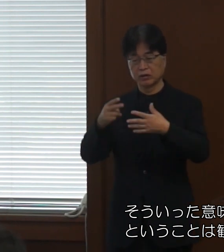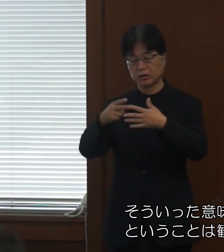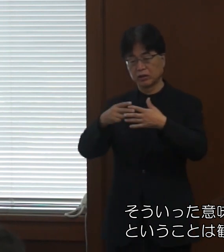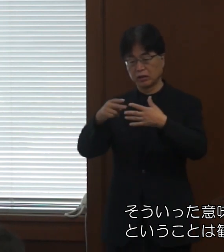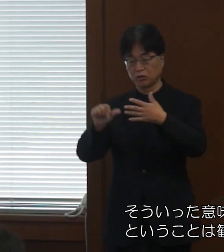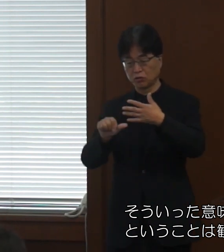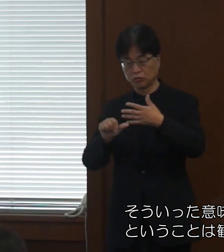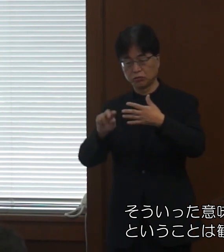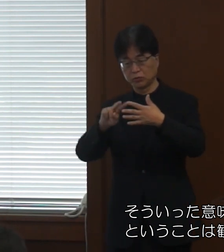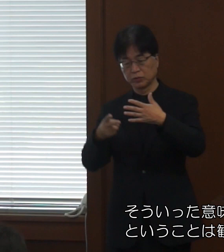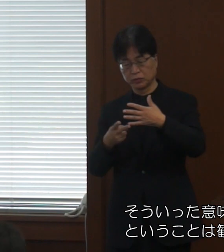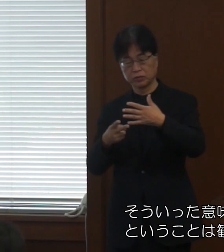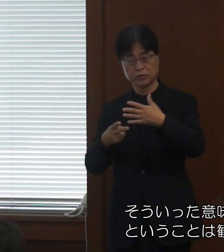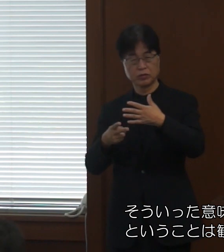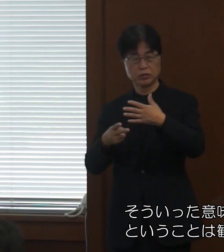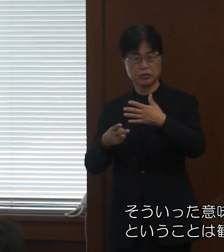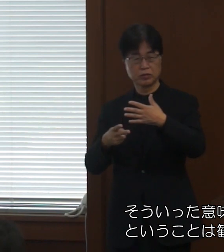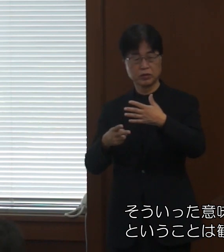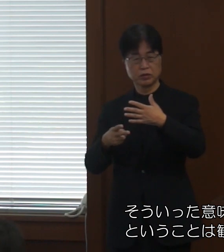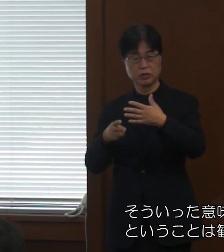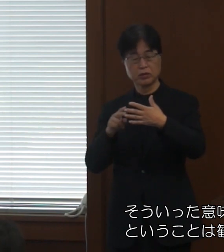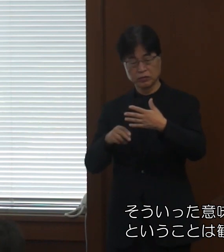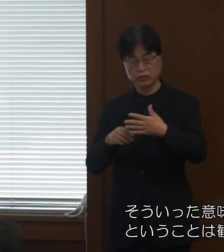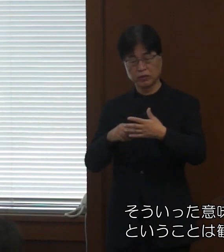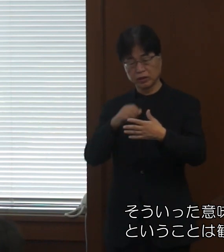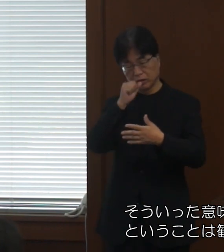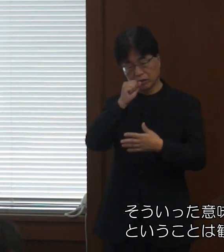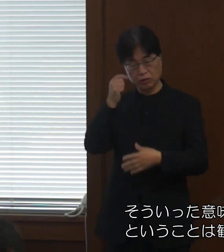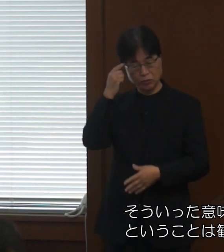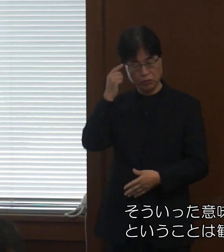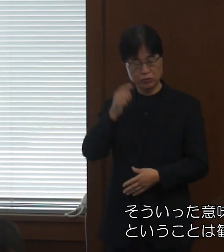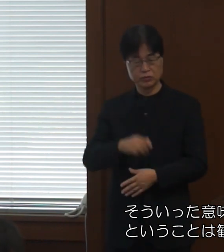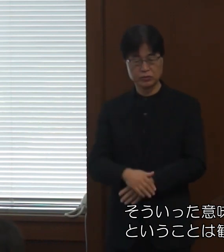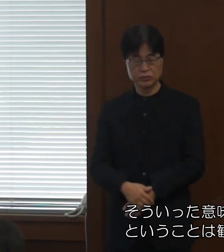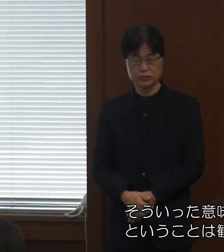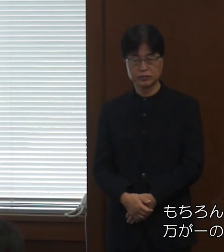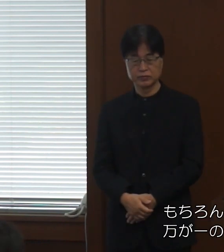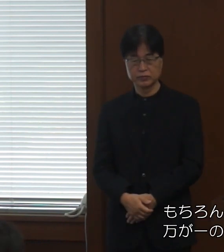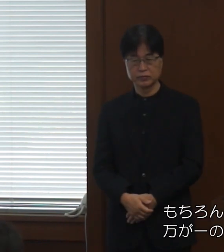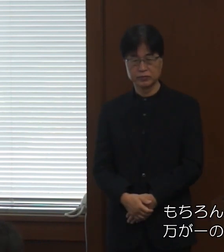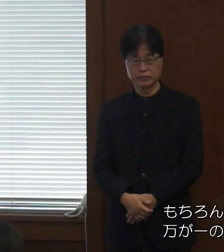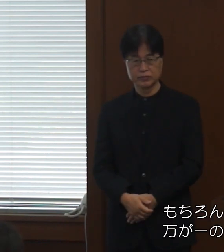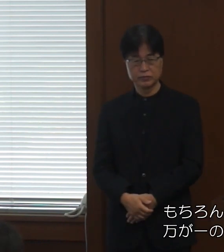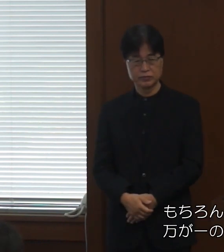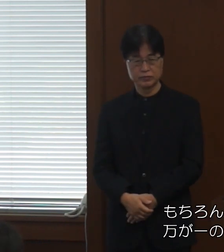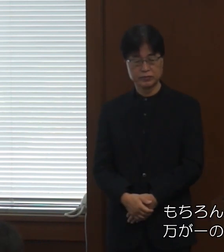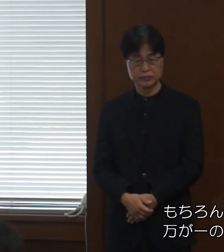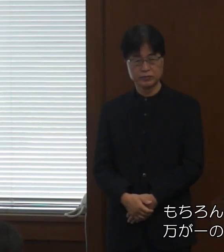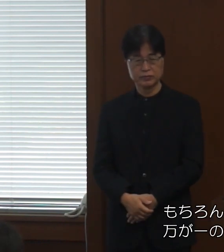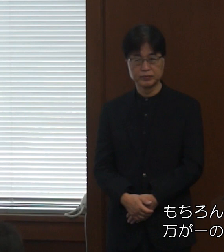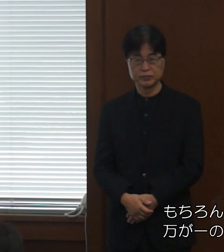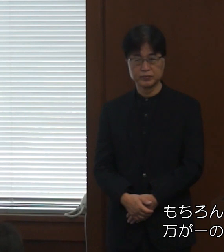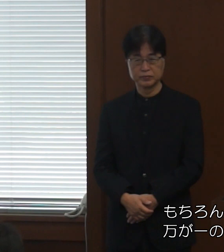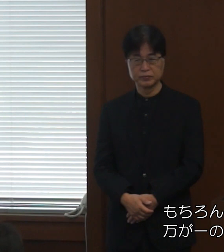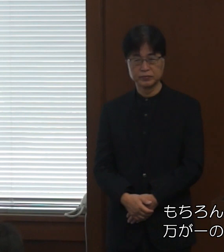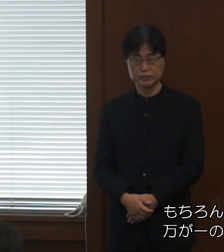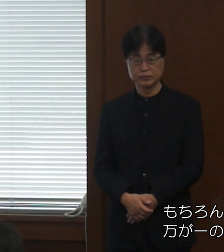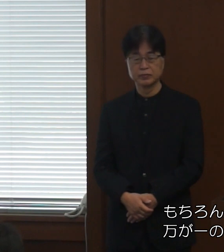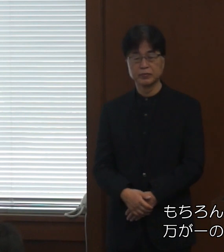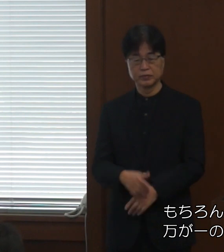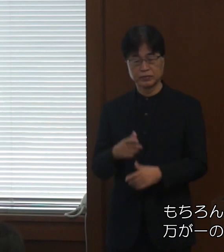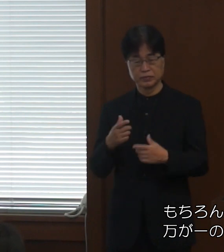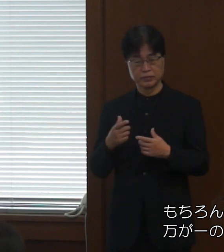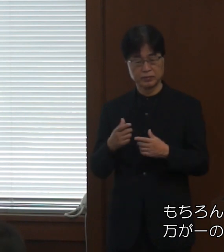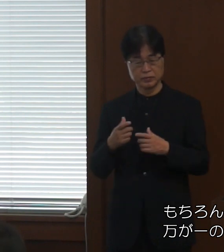ということを歓迎したいと思いますしもちろんですよ危機管理です